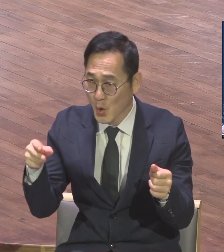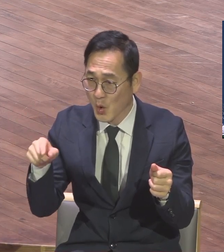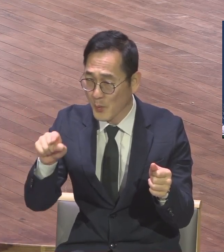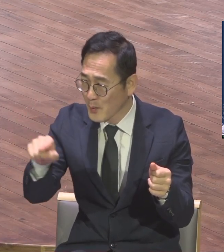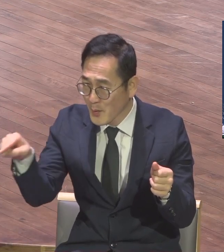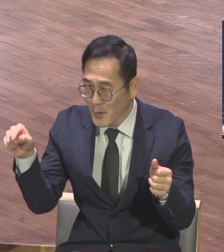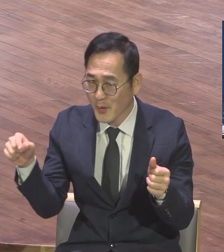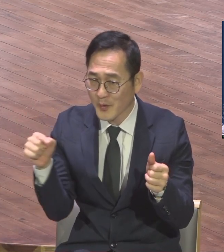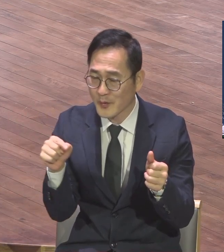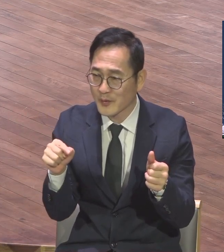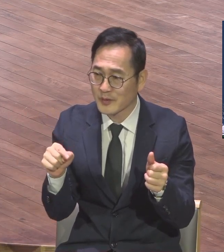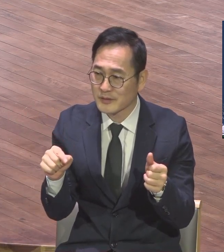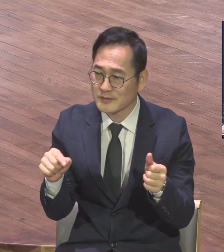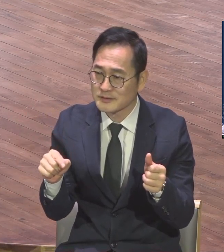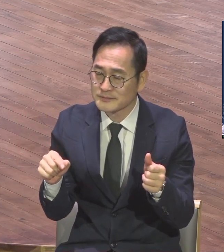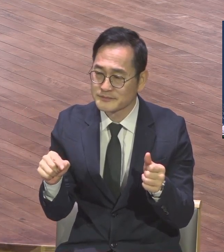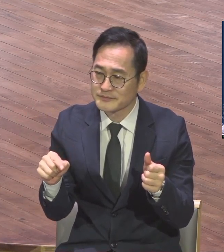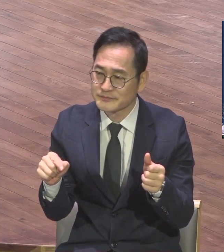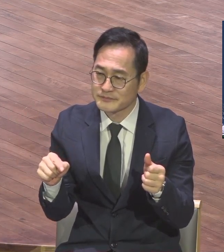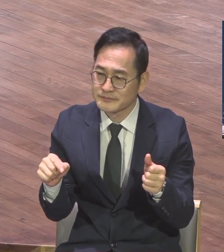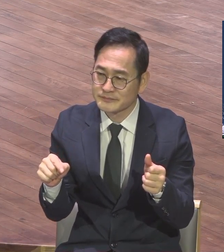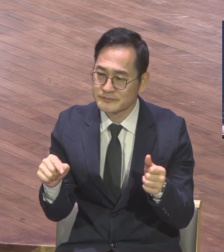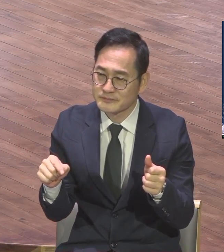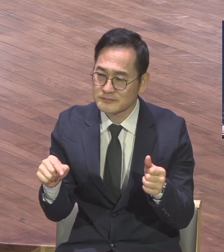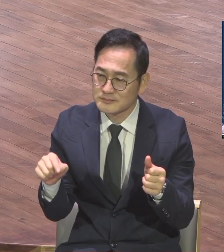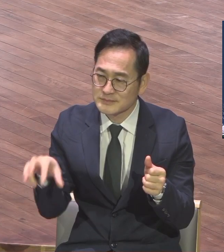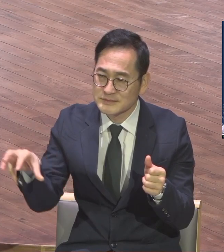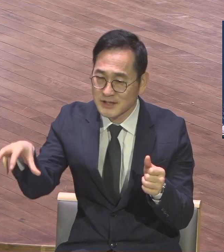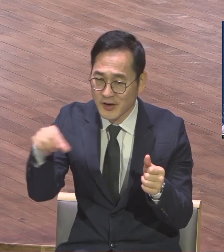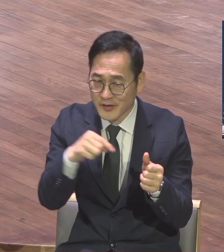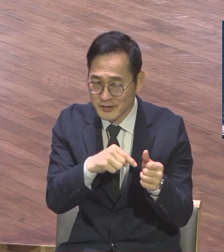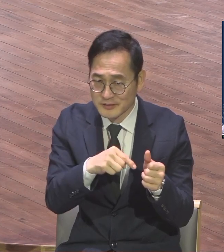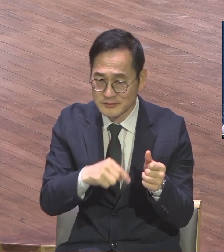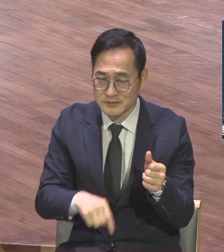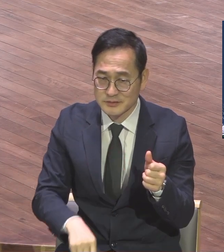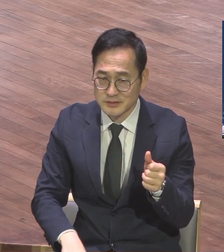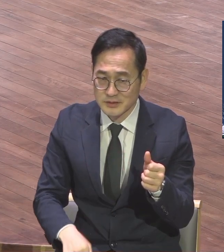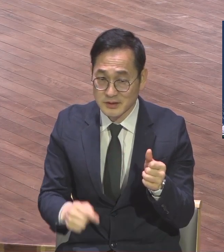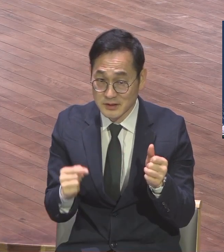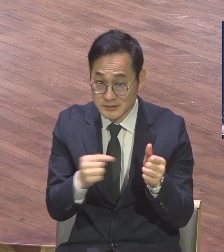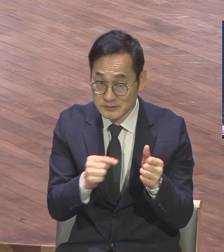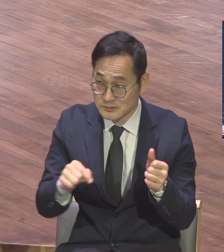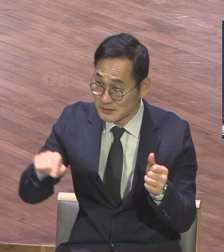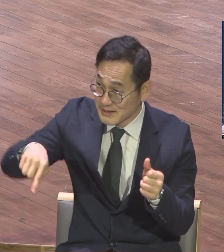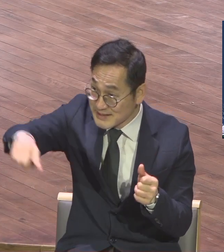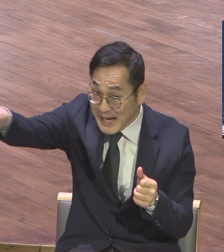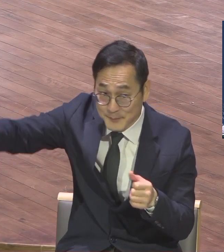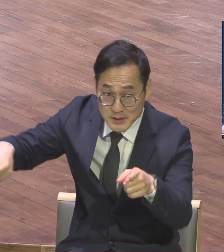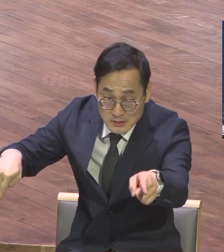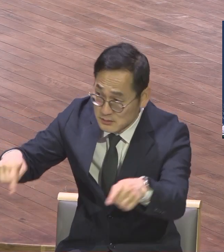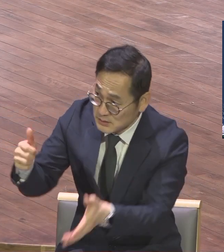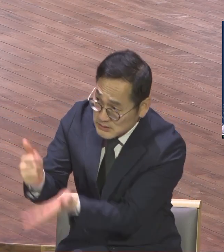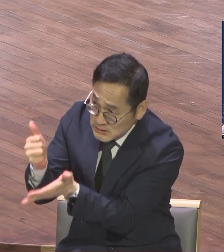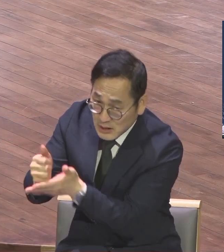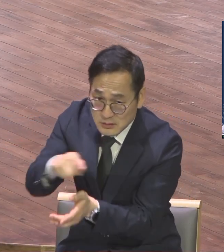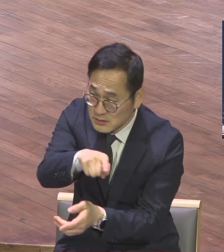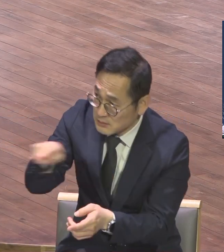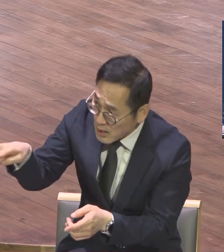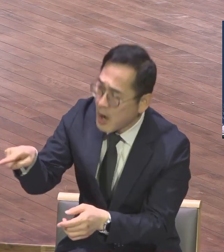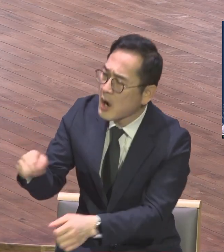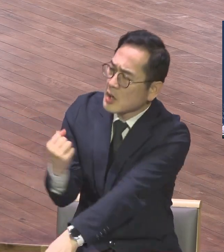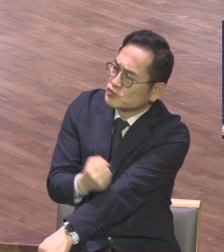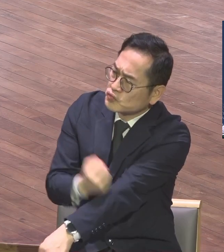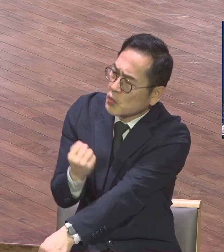말하면서 고린도전서 16장 18절에 그러므로 너희는 이런 사람들을 알아주라 그랬어요.